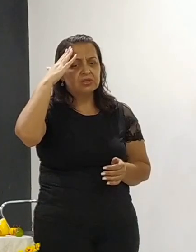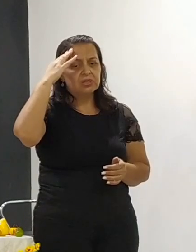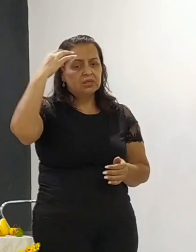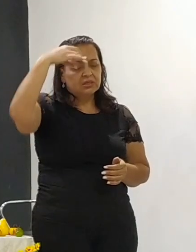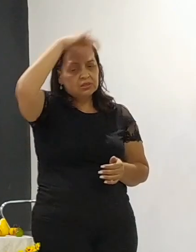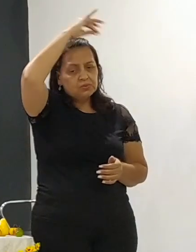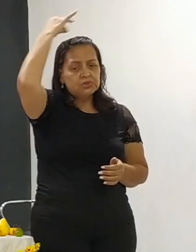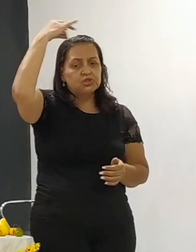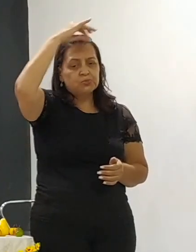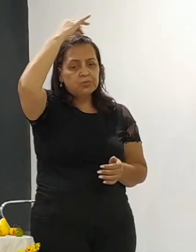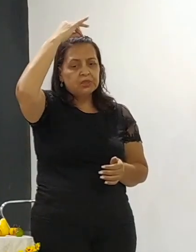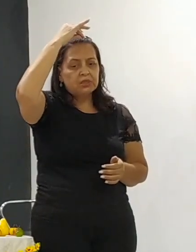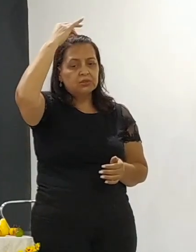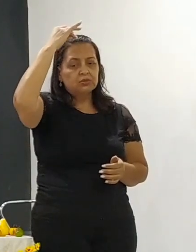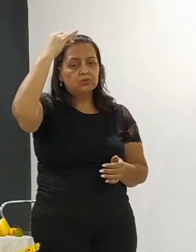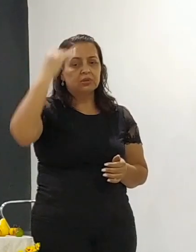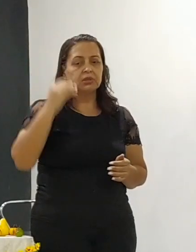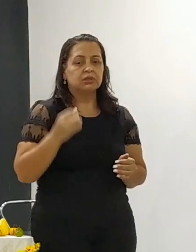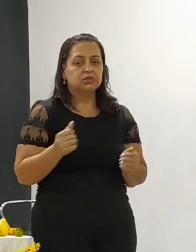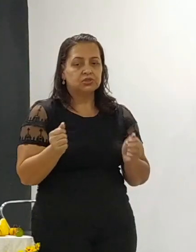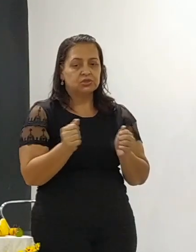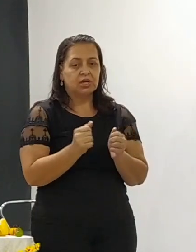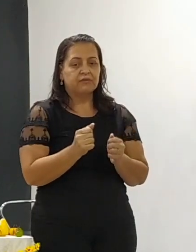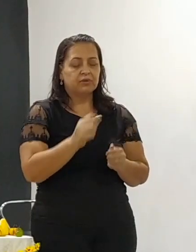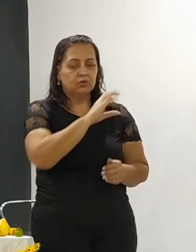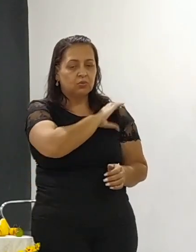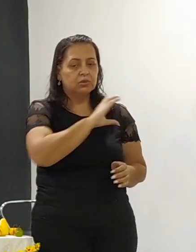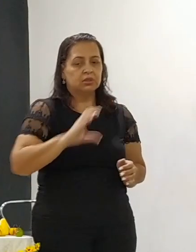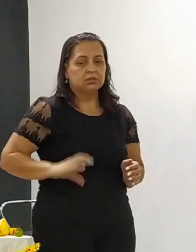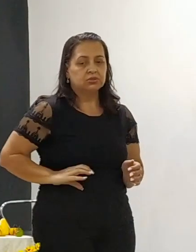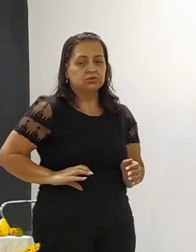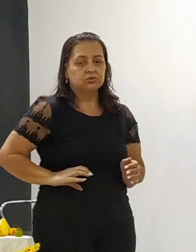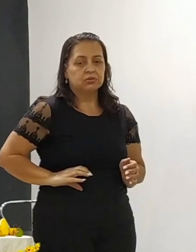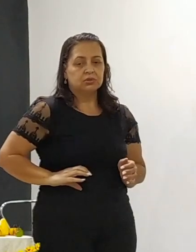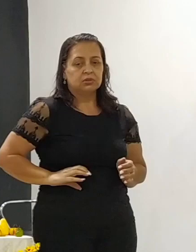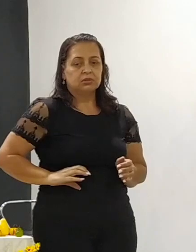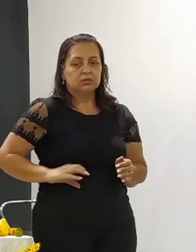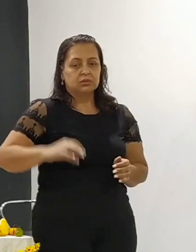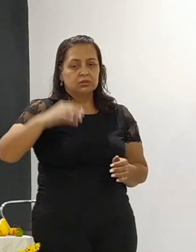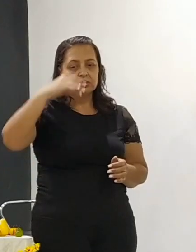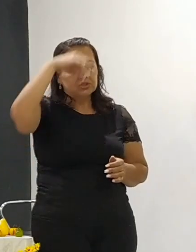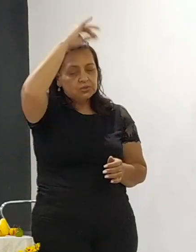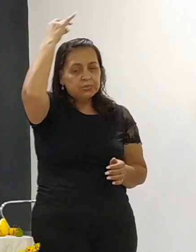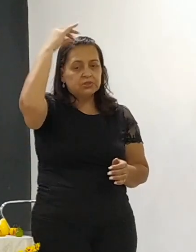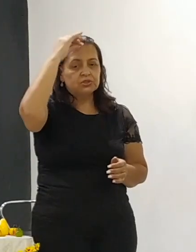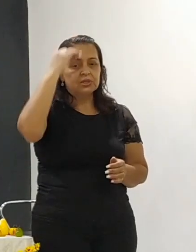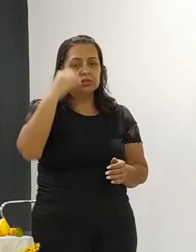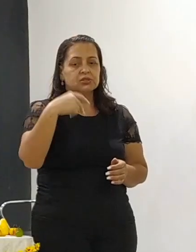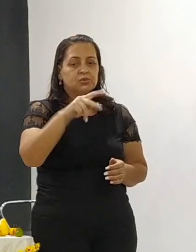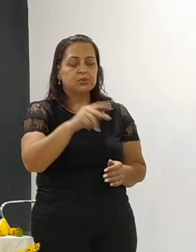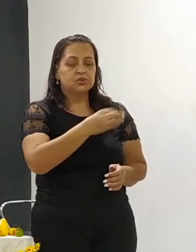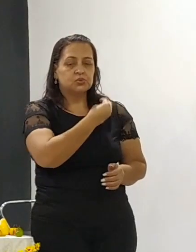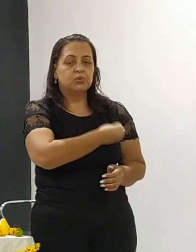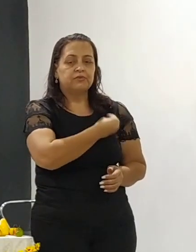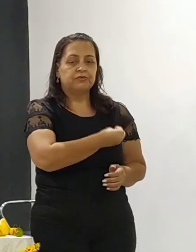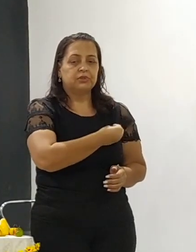sobre a tua vida, você não teme mais, você avança, e o inferno tem que